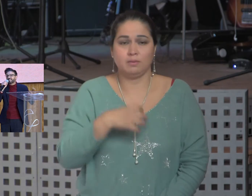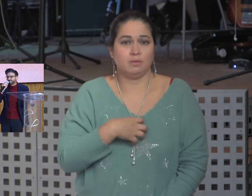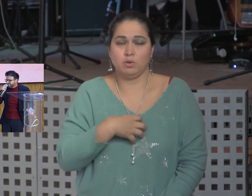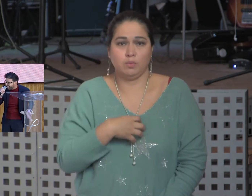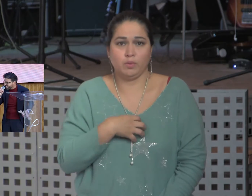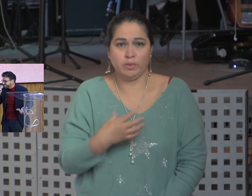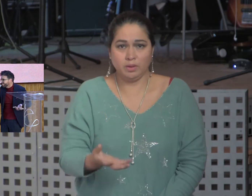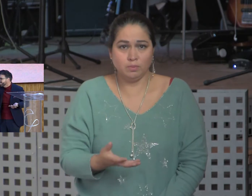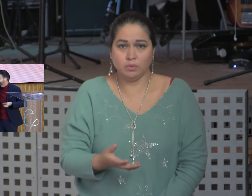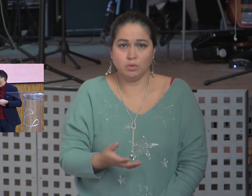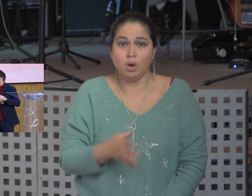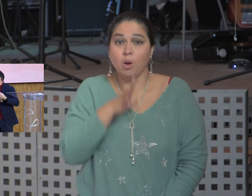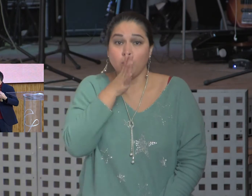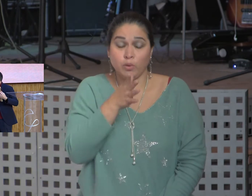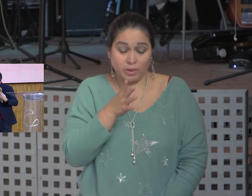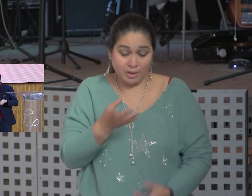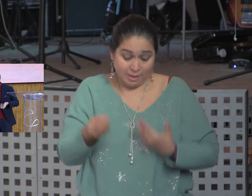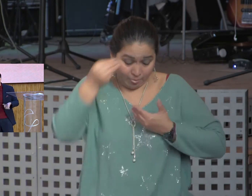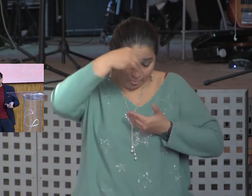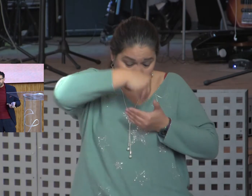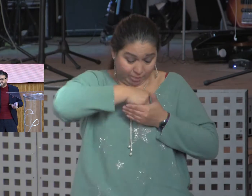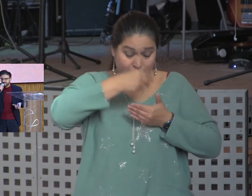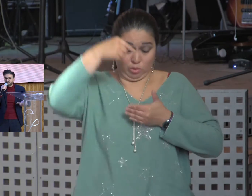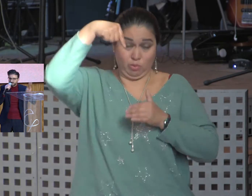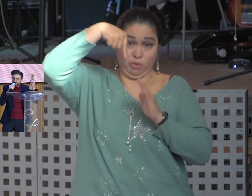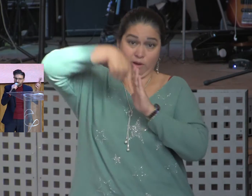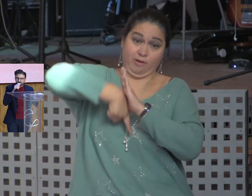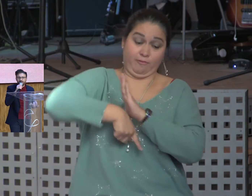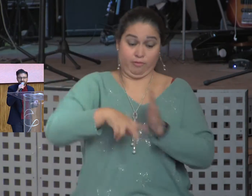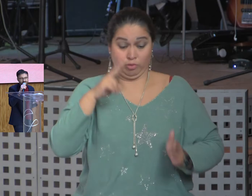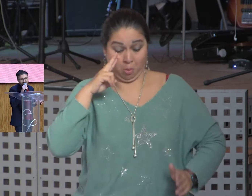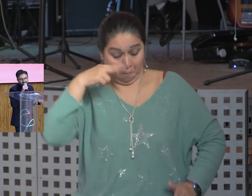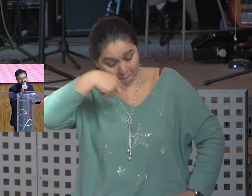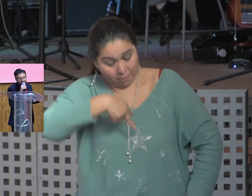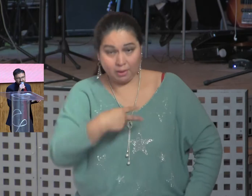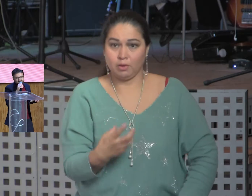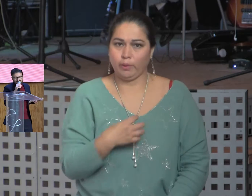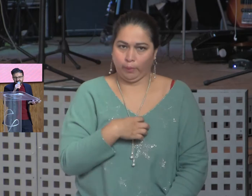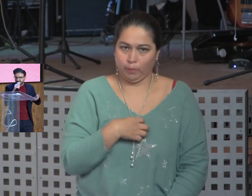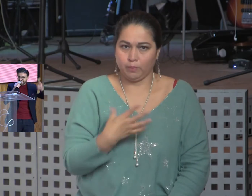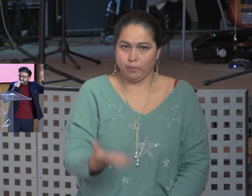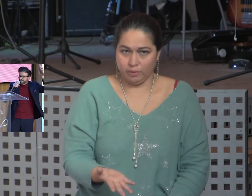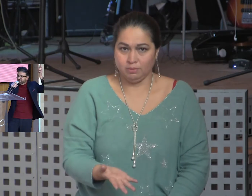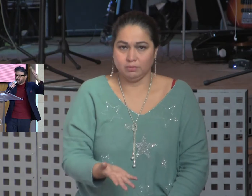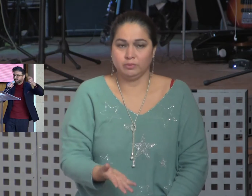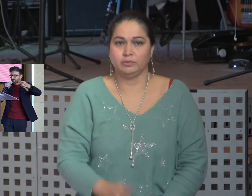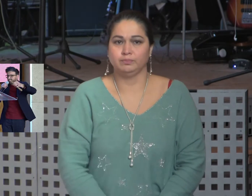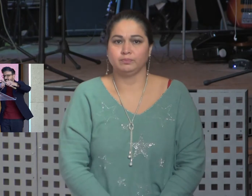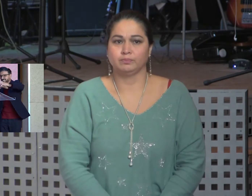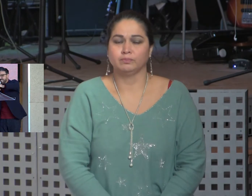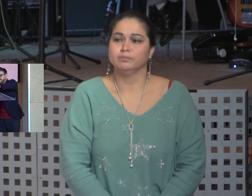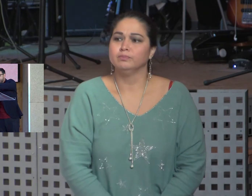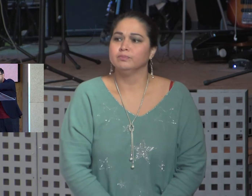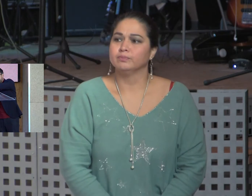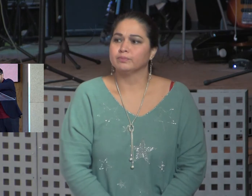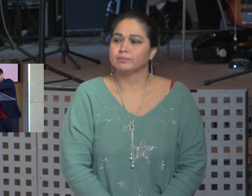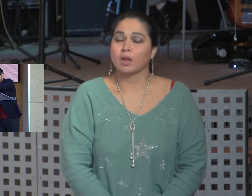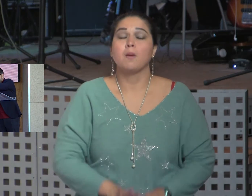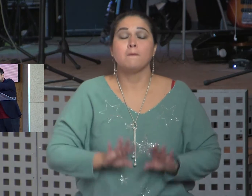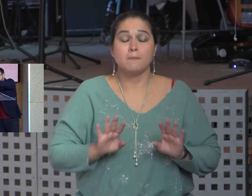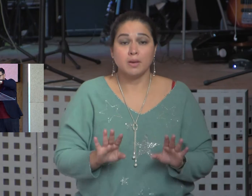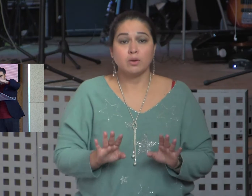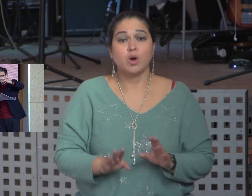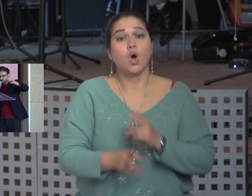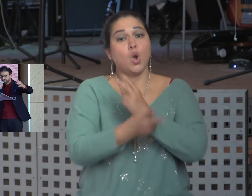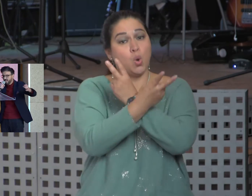en radiografías, en fotografías, pero los huesos que están sueltos están secos.